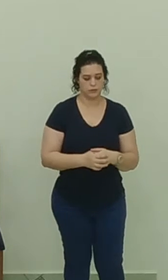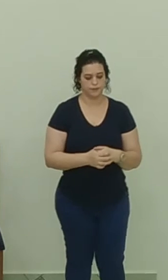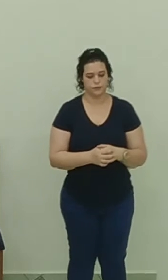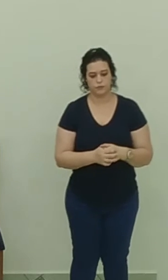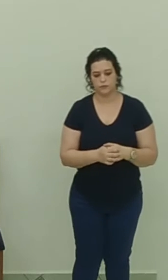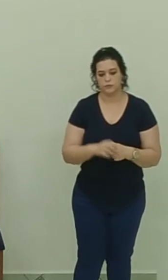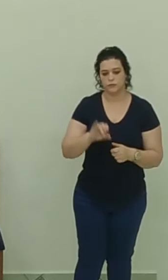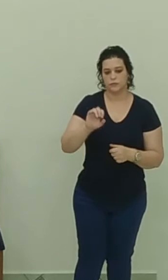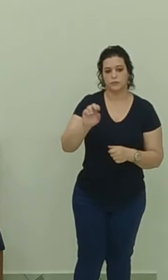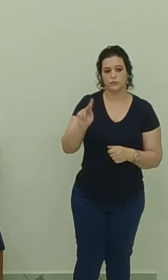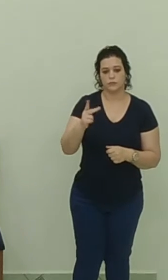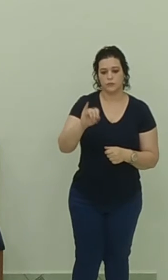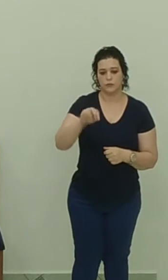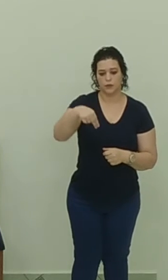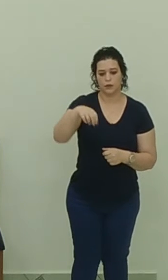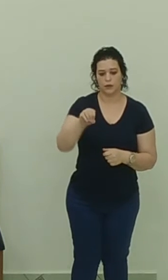14.